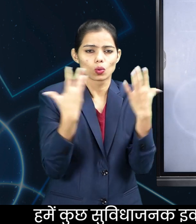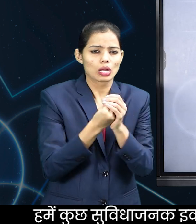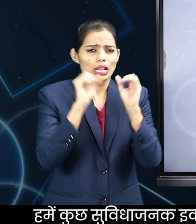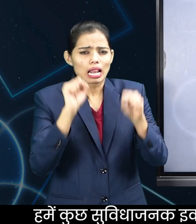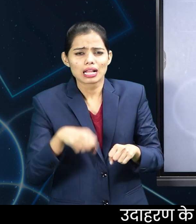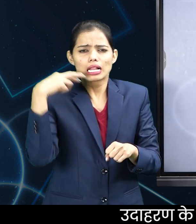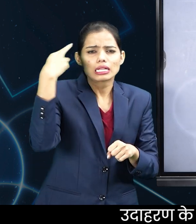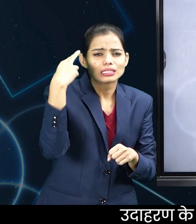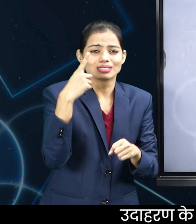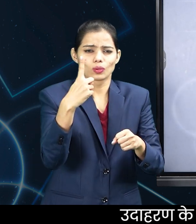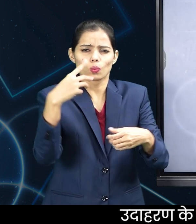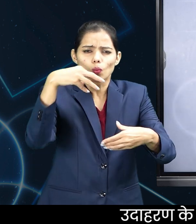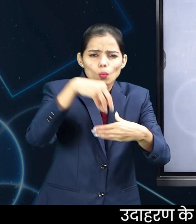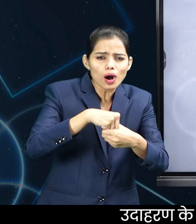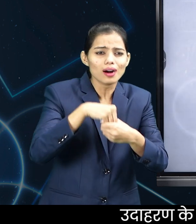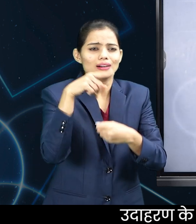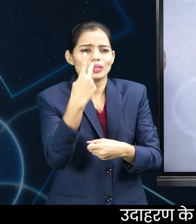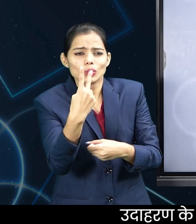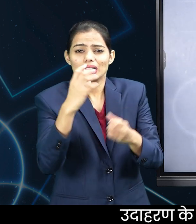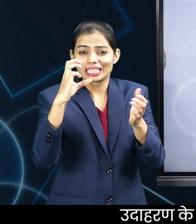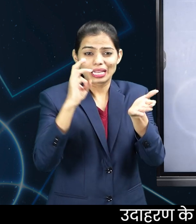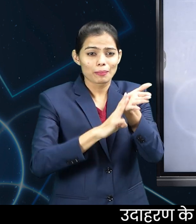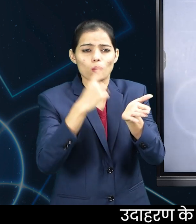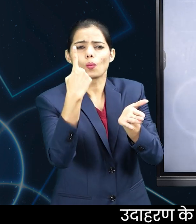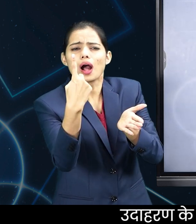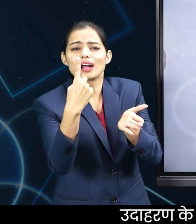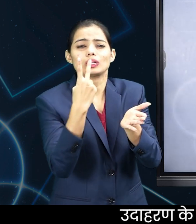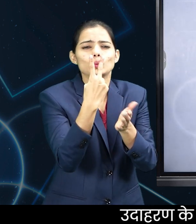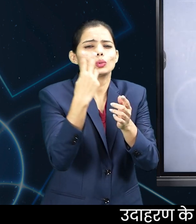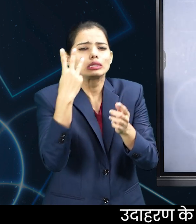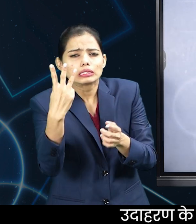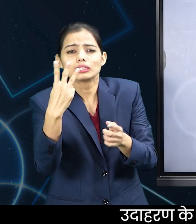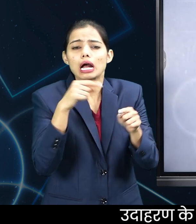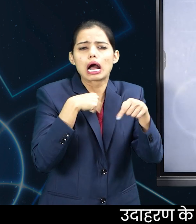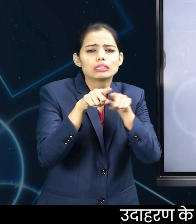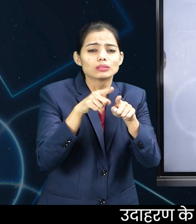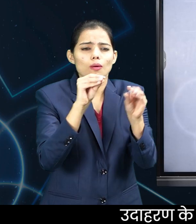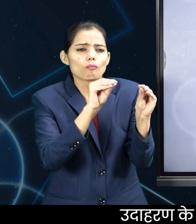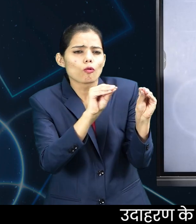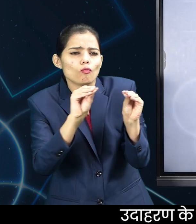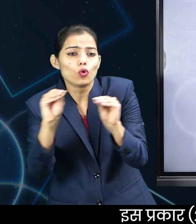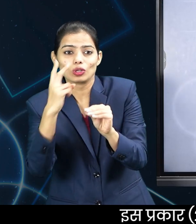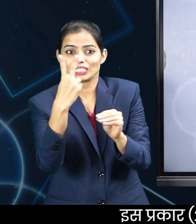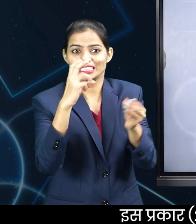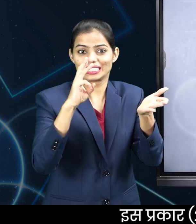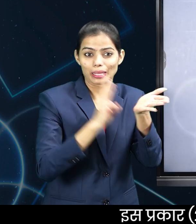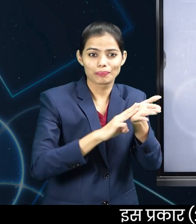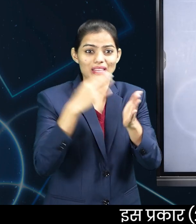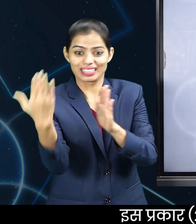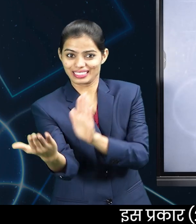है। उदाहरण के लिए हम एक इकाई को एक सेमी चुन सकते हैं। इस प्रकार